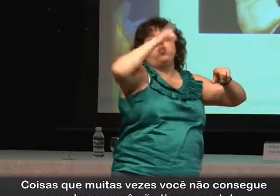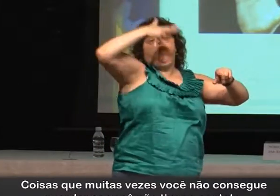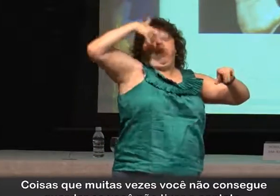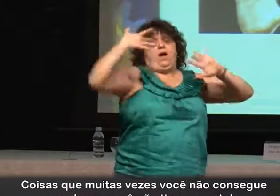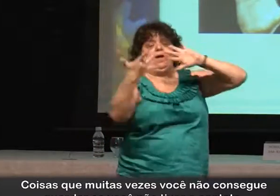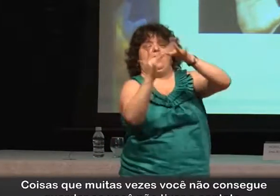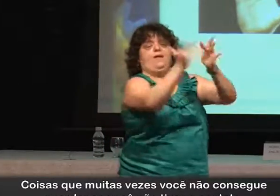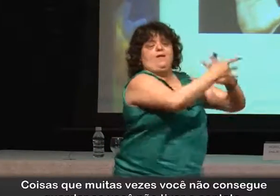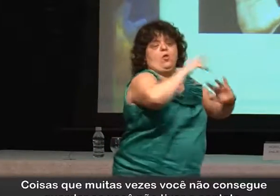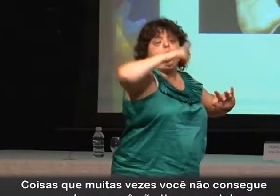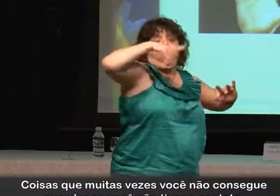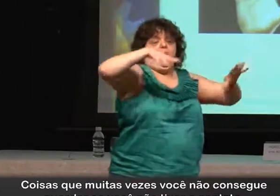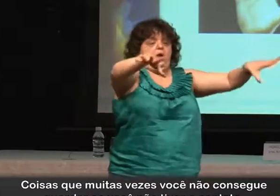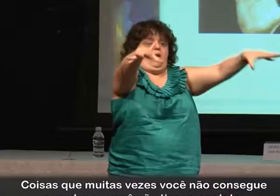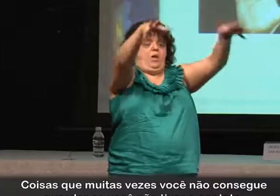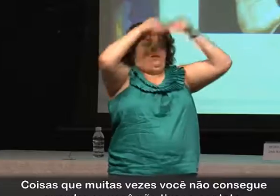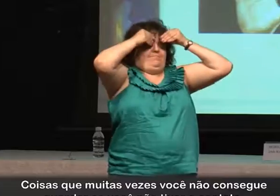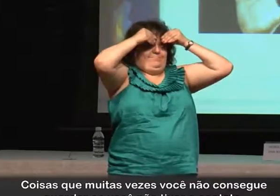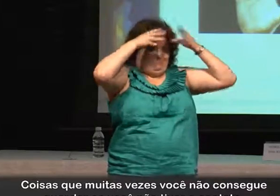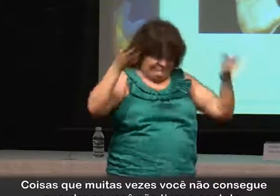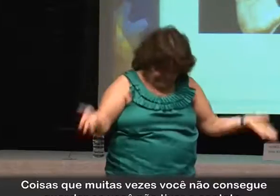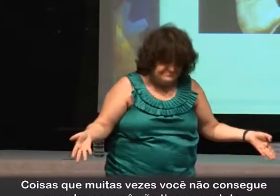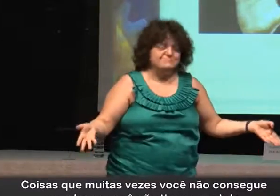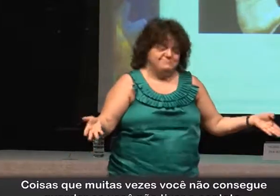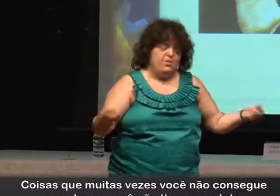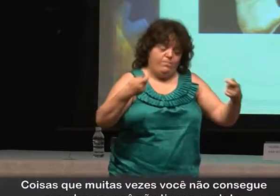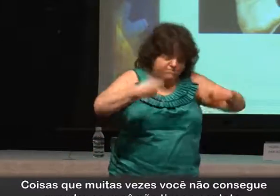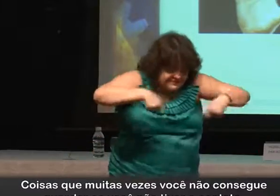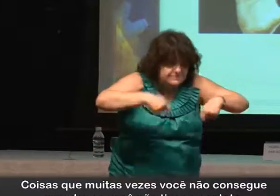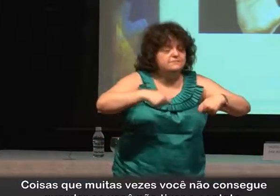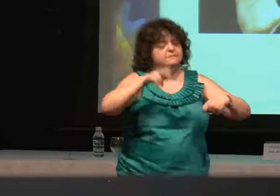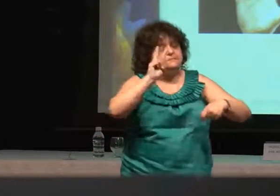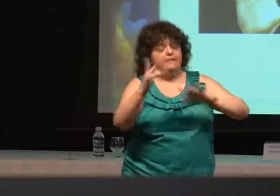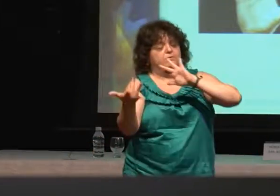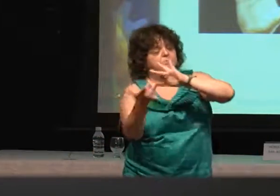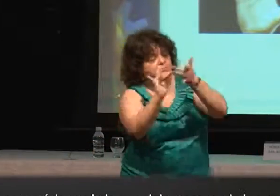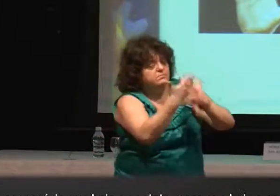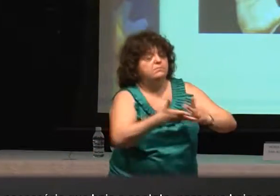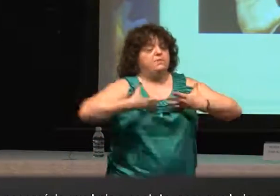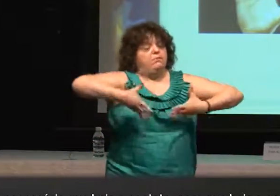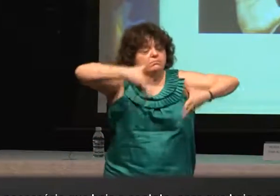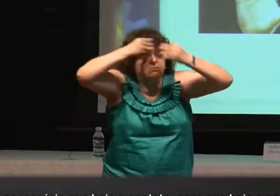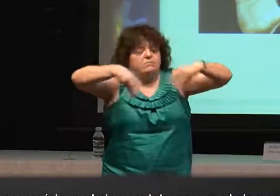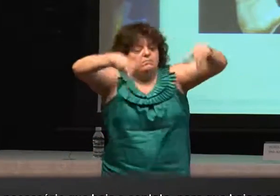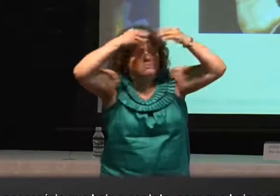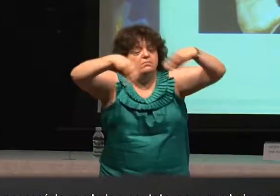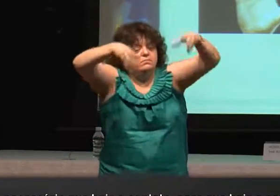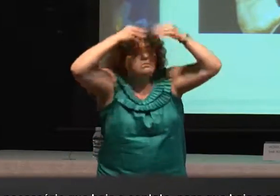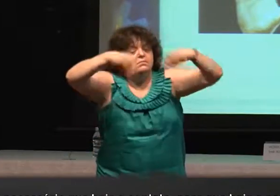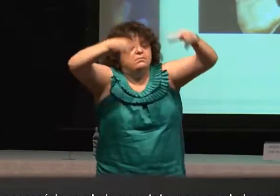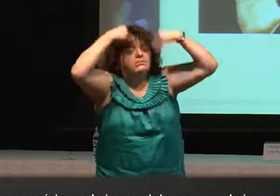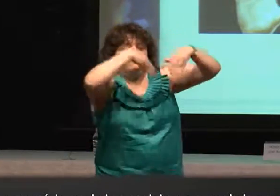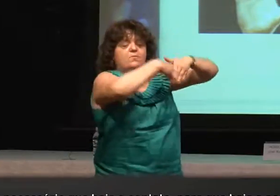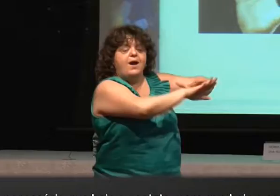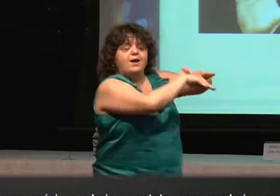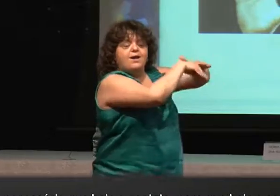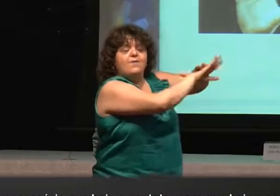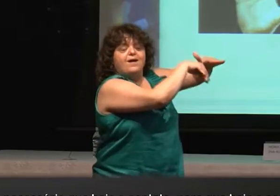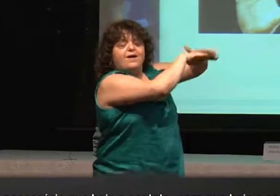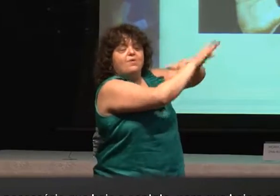não consegue guardar se você nunca tiver o contato. Então é necessário que haja o contato para que haja a